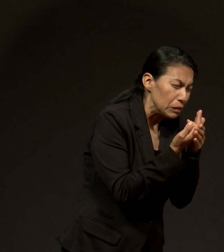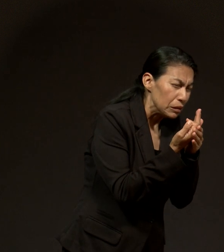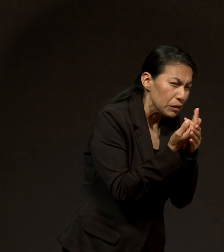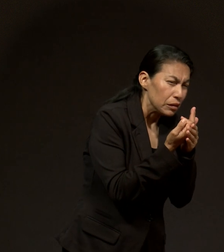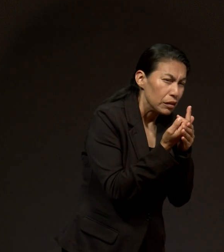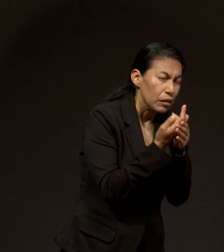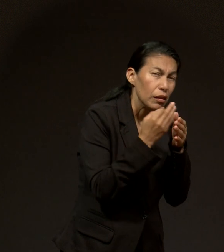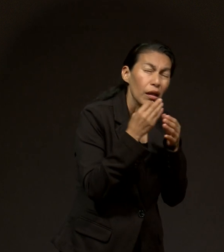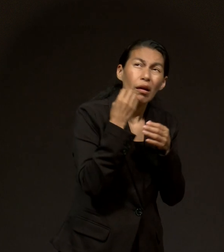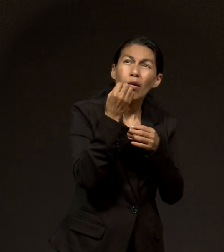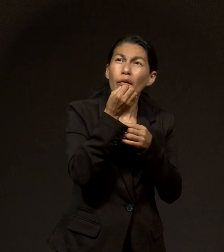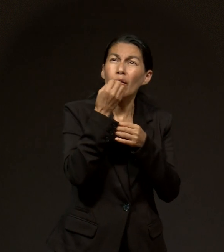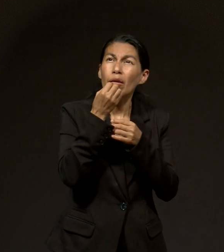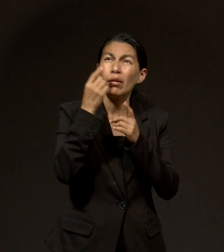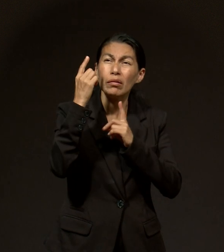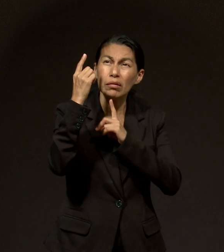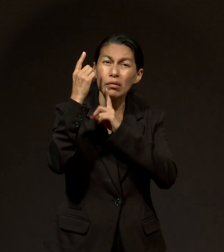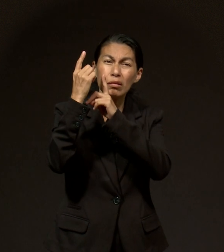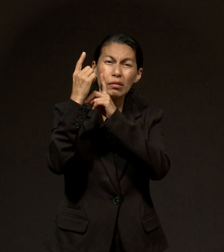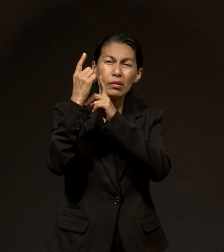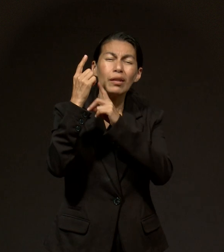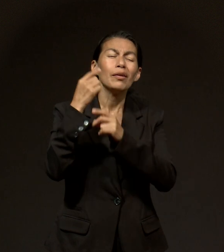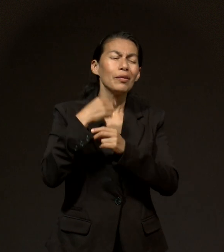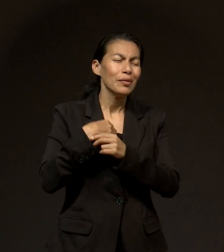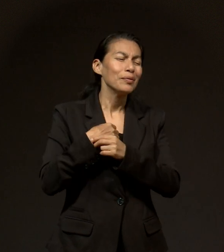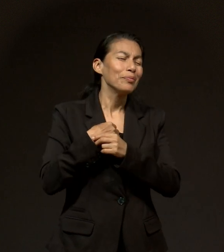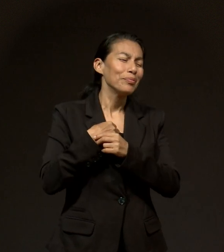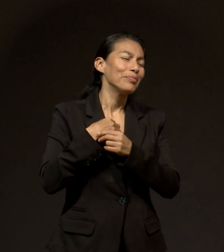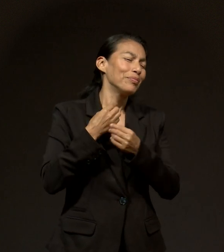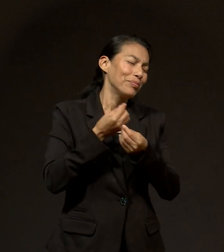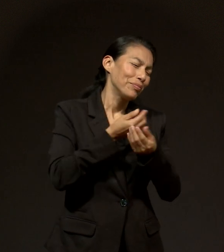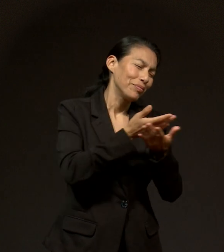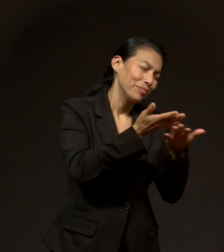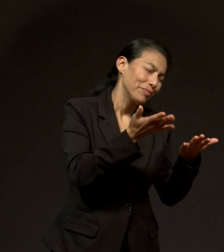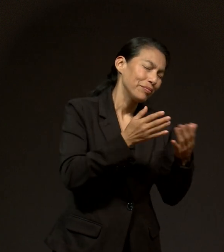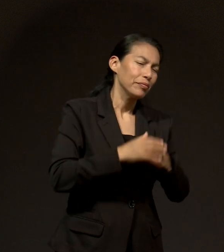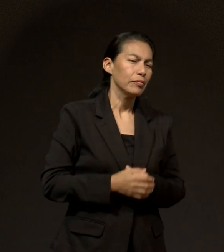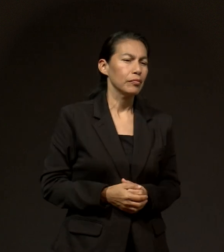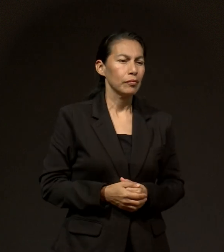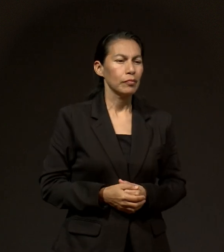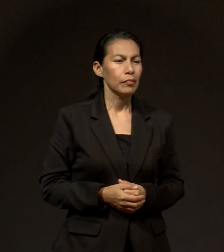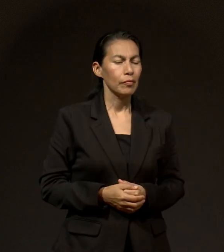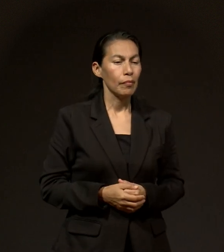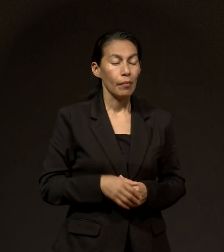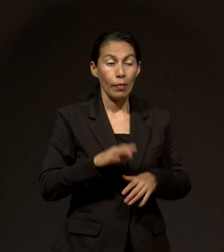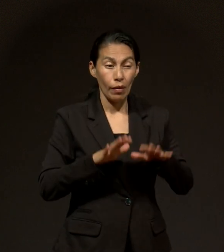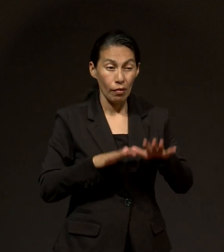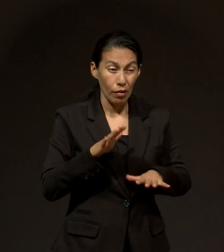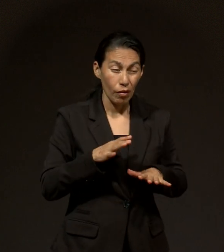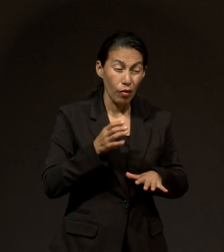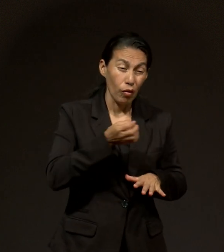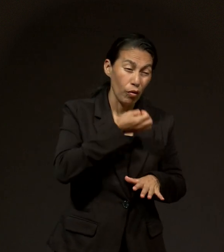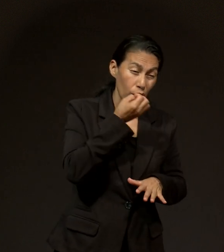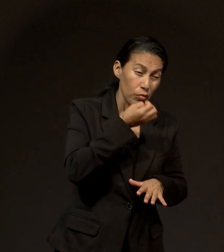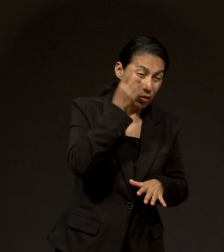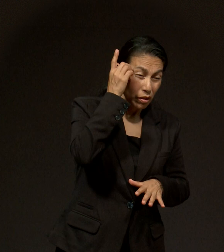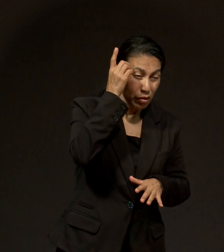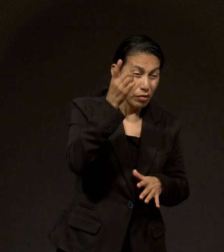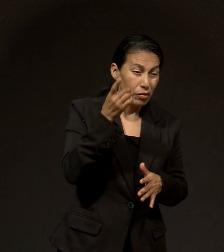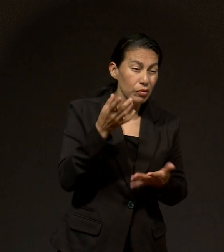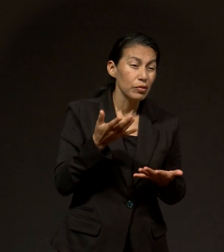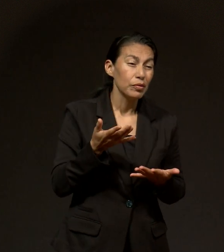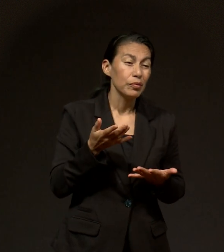Buscar a Dios es un acto de fe porque a Dios no lo vemos. Cuando oramos a Dios, lo que hacemos